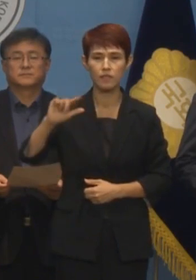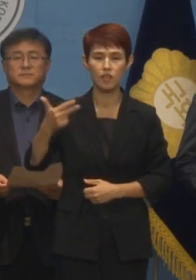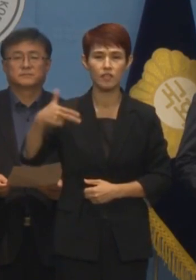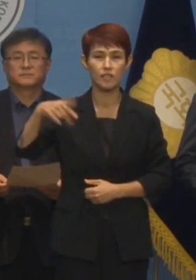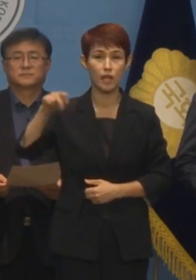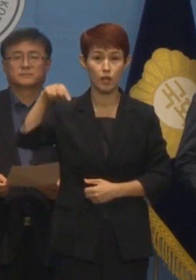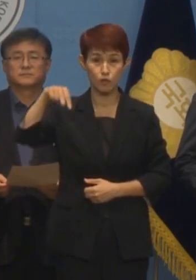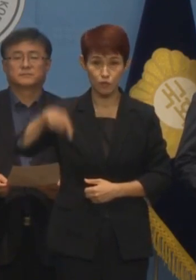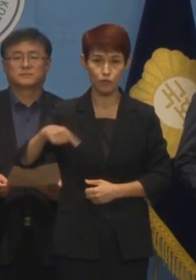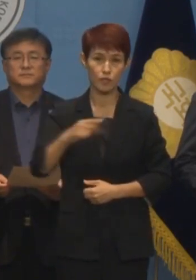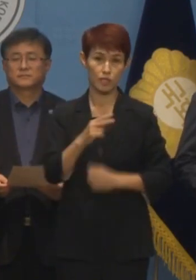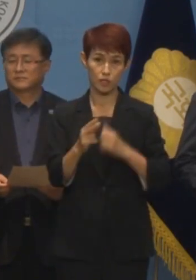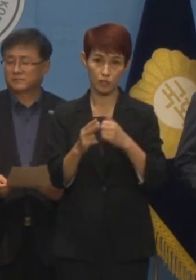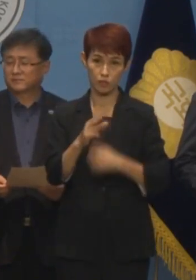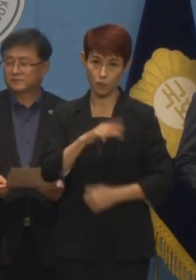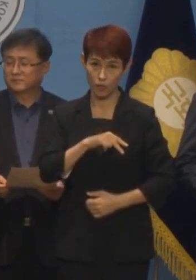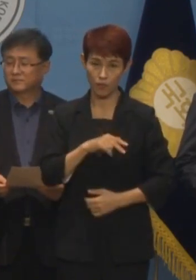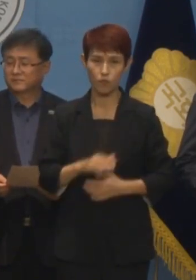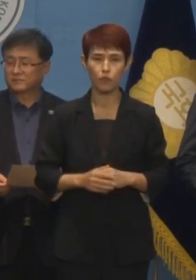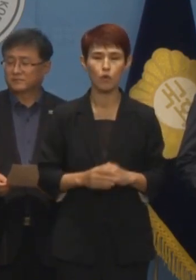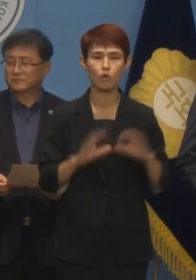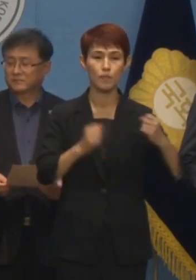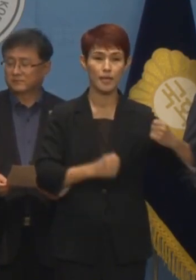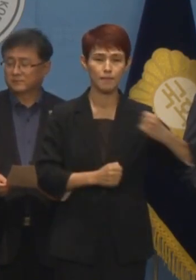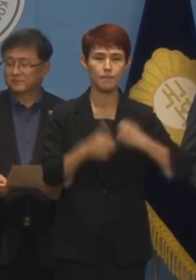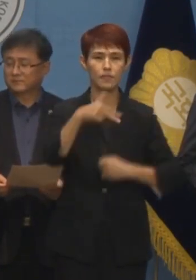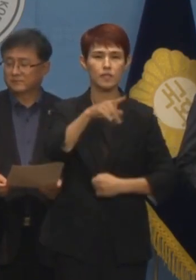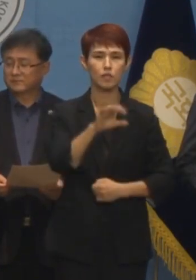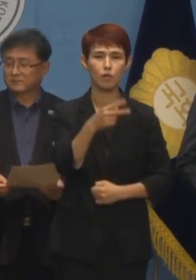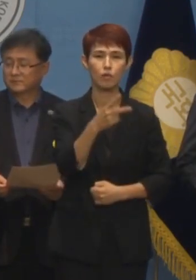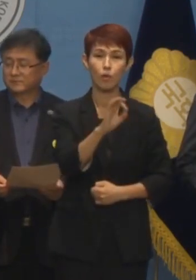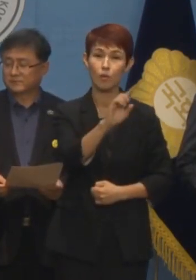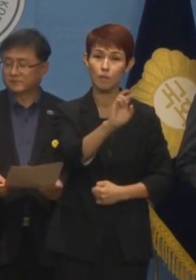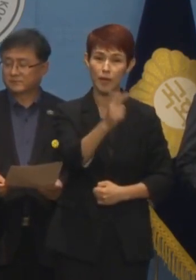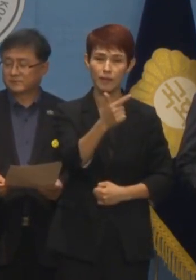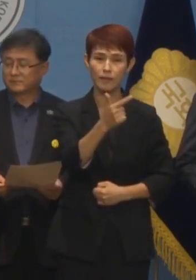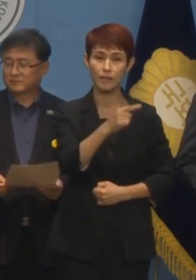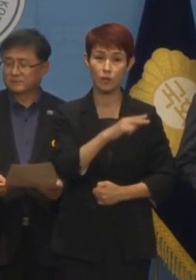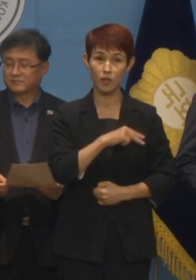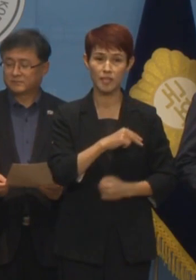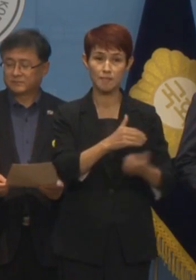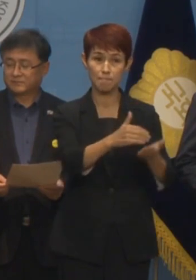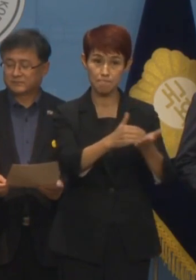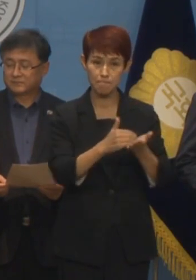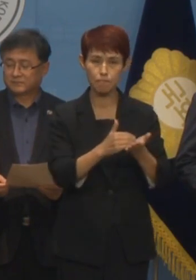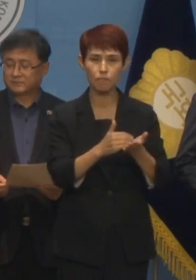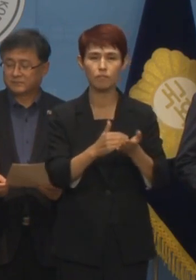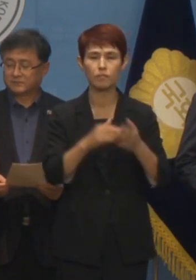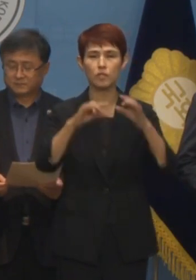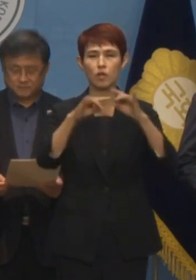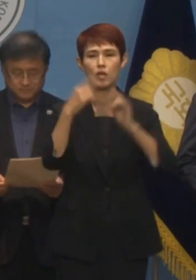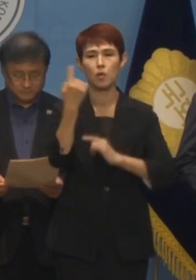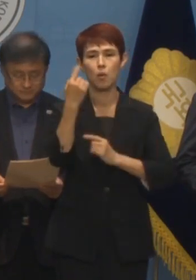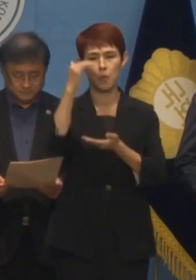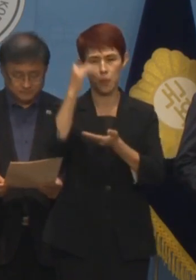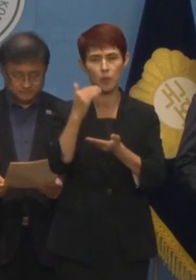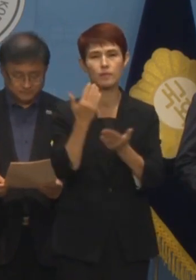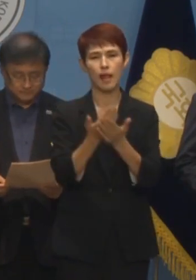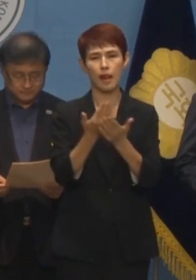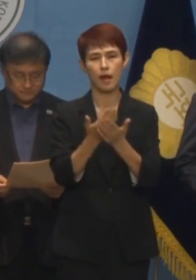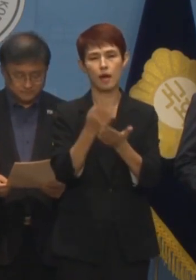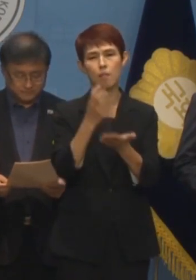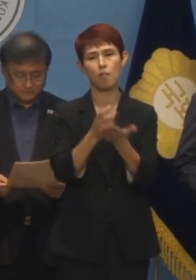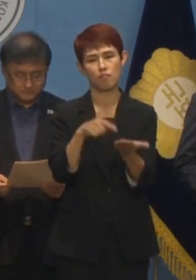더불어민주당 의원님들 그리고 국민의힘 정동만 의원님이 발의한 전기료 감면에 관한 법안이 발의되어